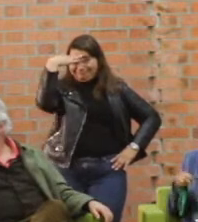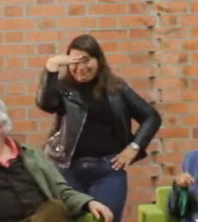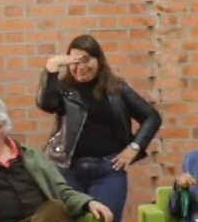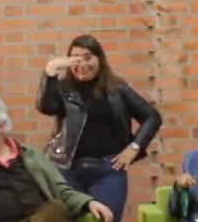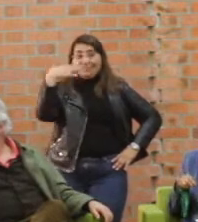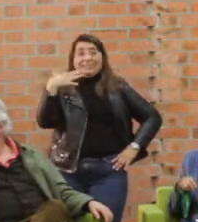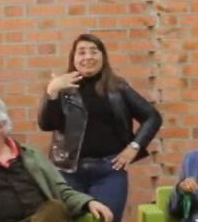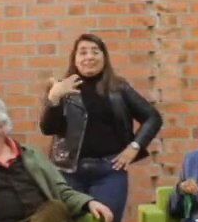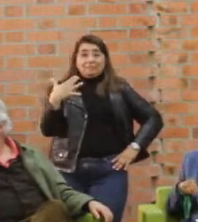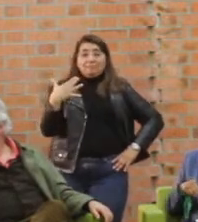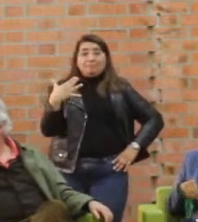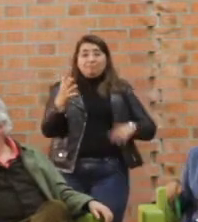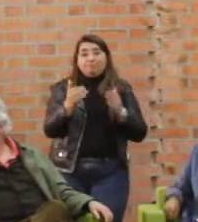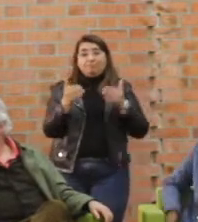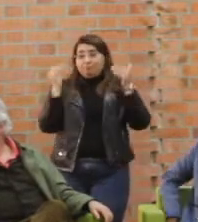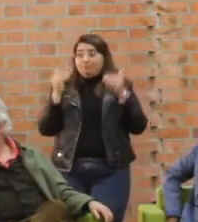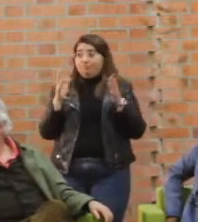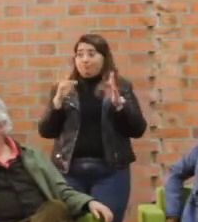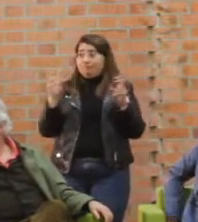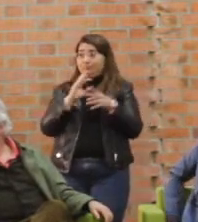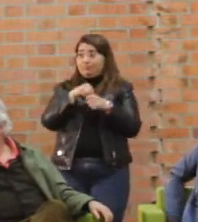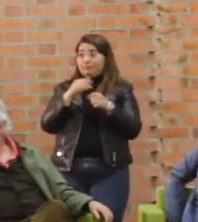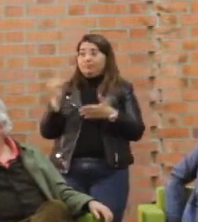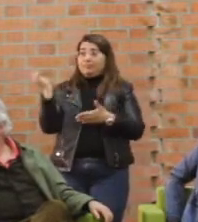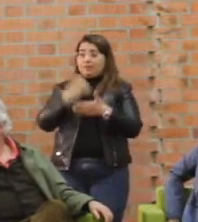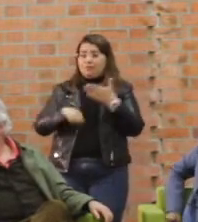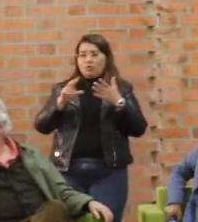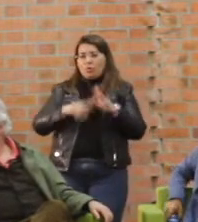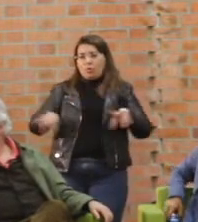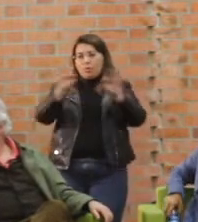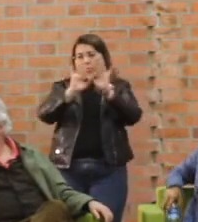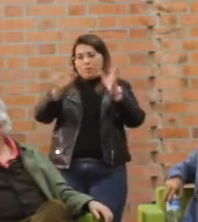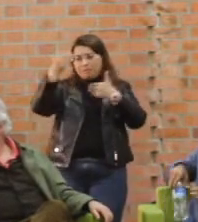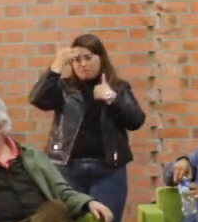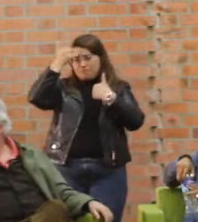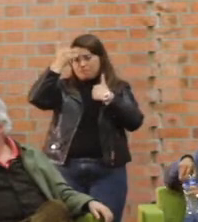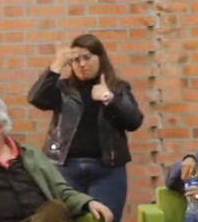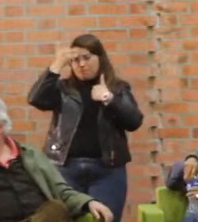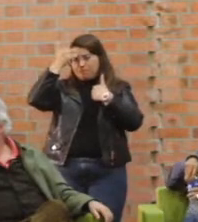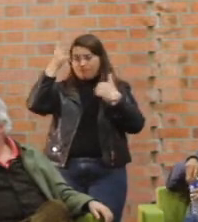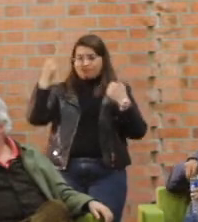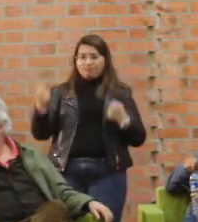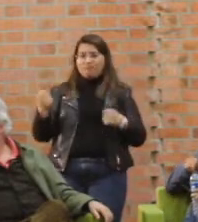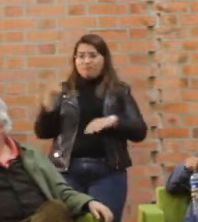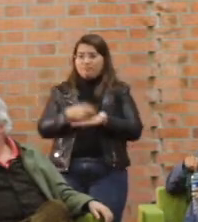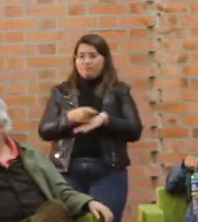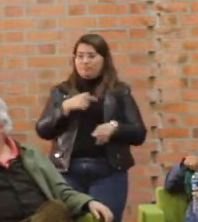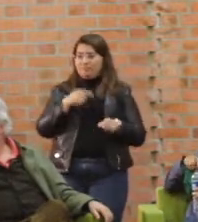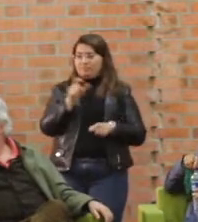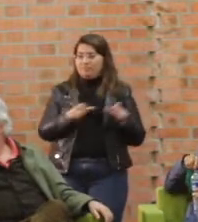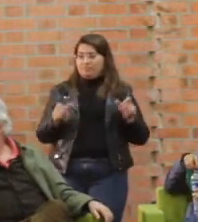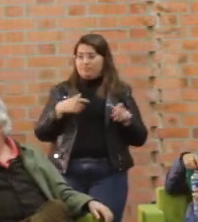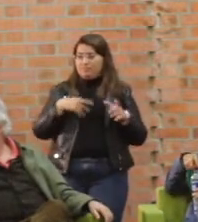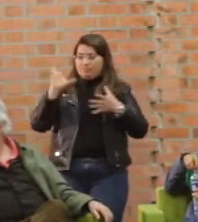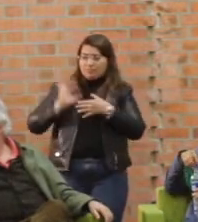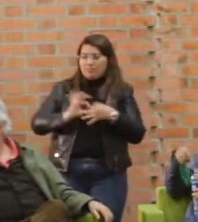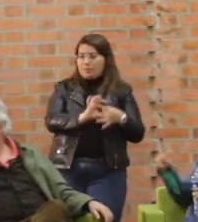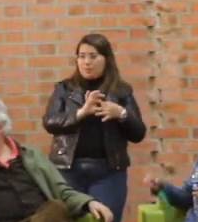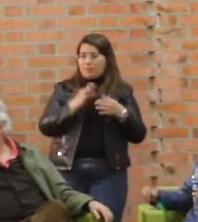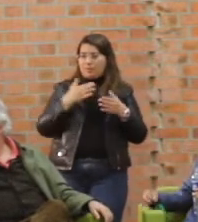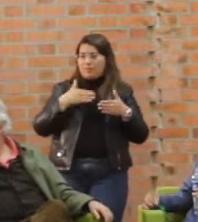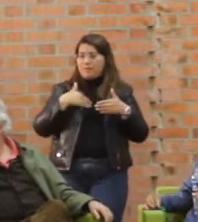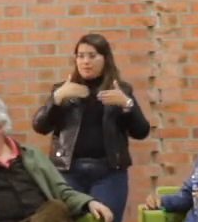de las sentencias de aborto importantes en Colombia como gestión de conciencia algunas involucradas mujeres con discapacidad que la corte únicamente